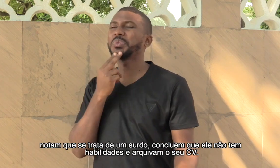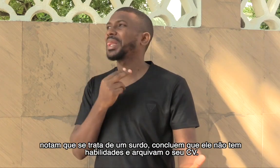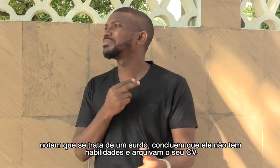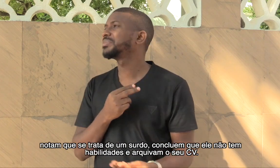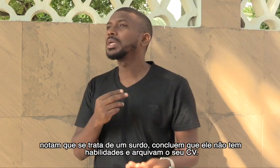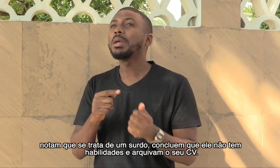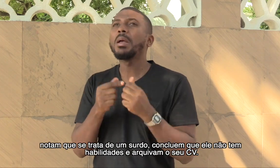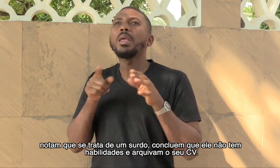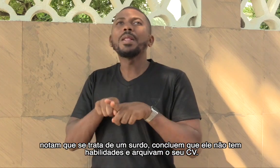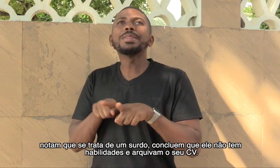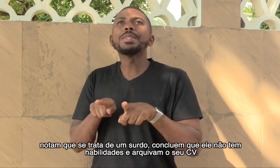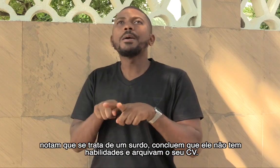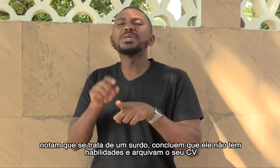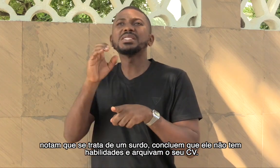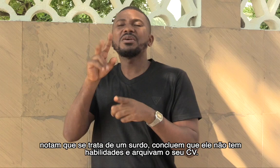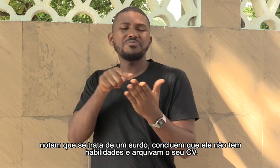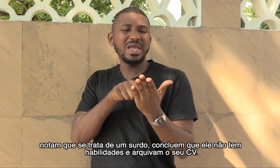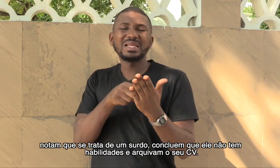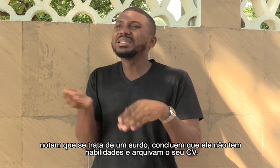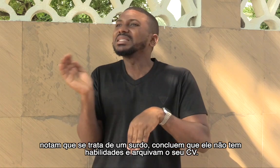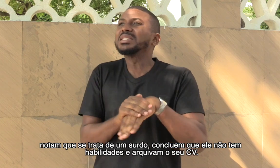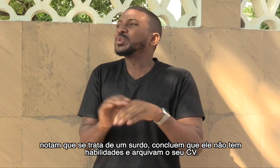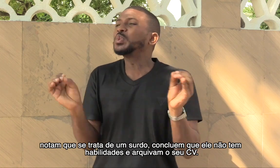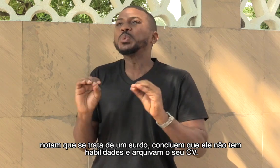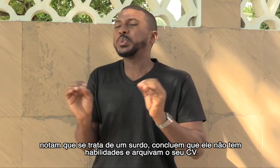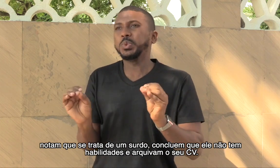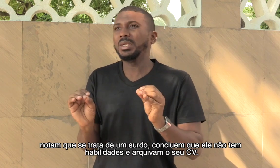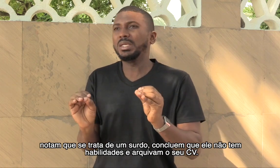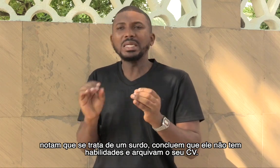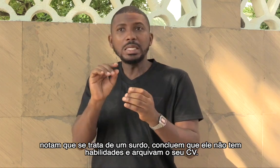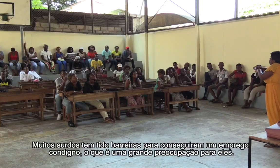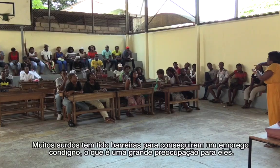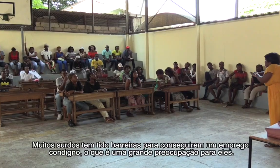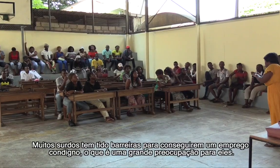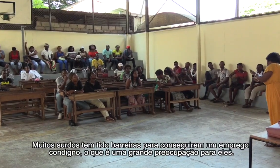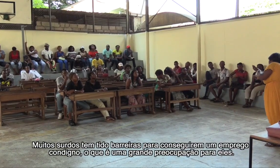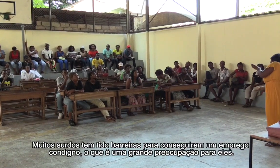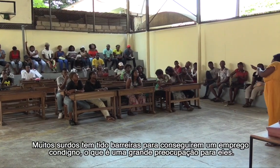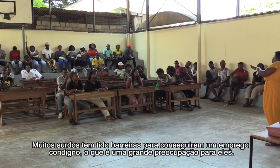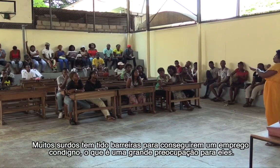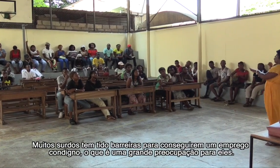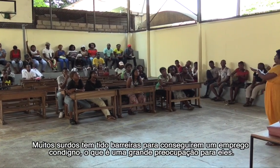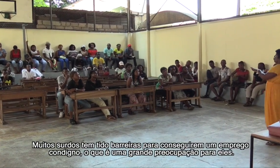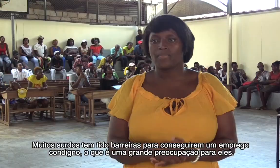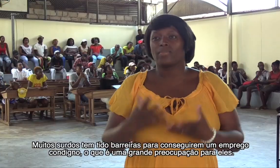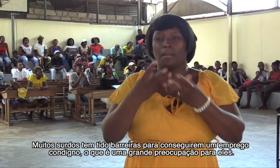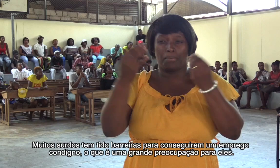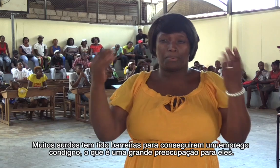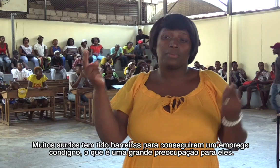trata de um surdo, concluem que ele não tem habilidades e arquivam seu CV. Muitos surdos têm tido barreiras para